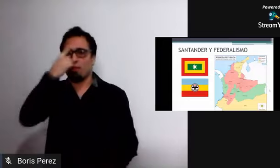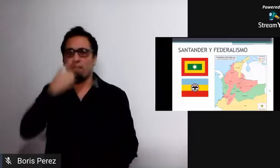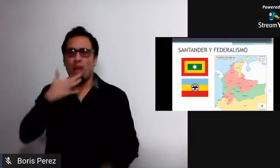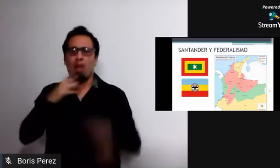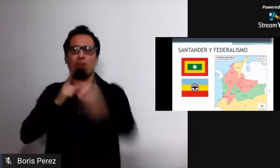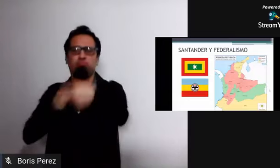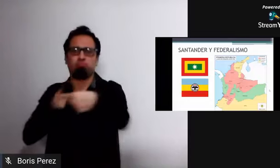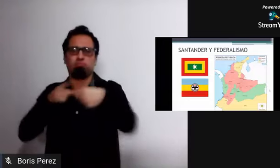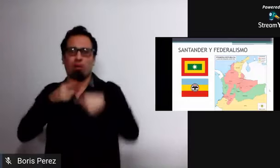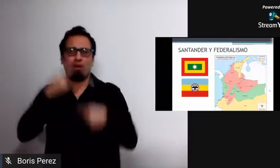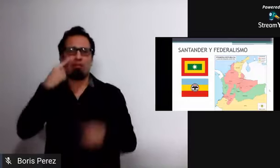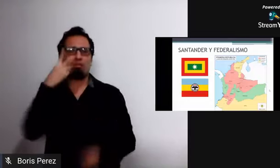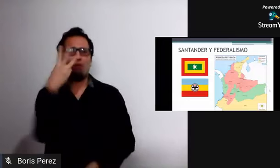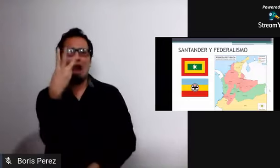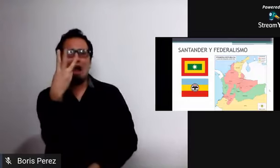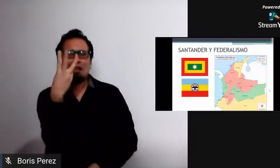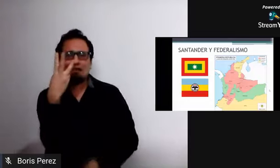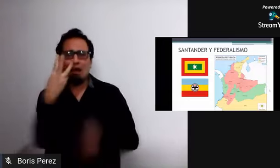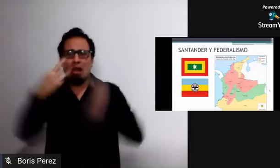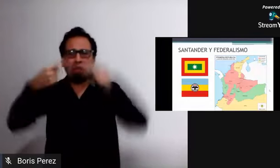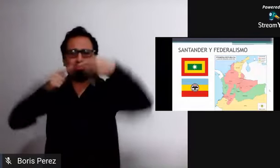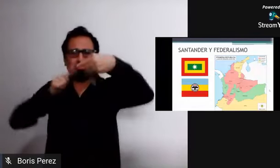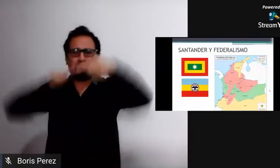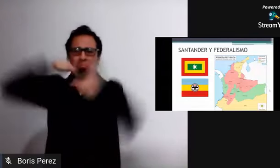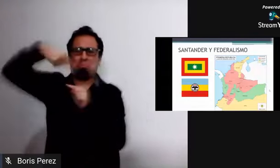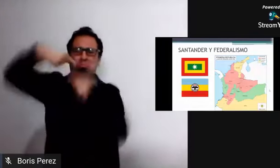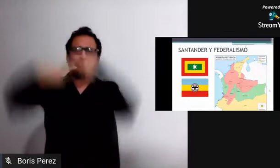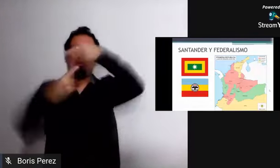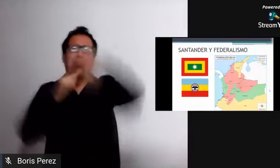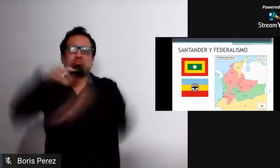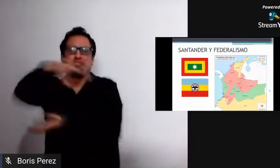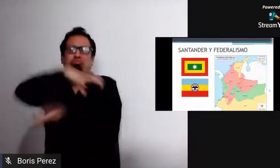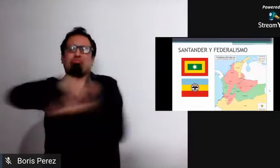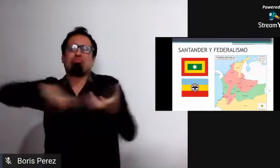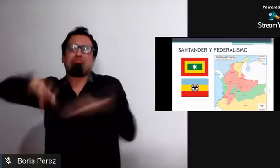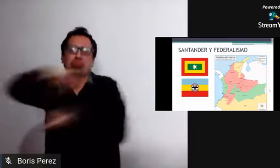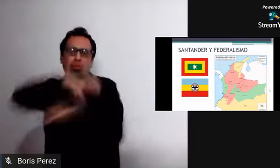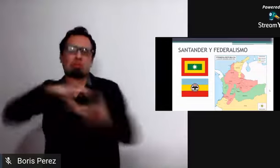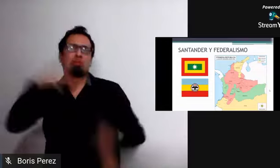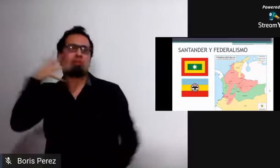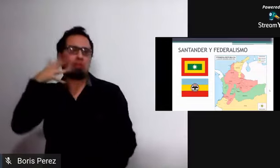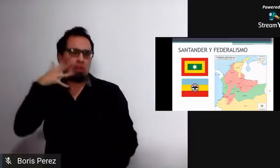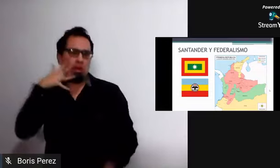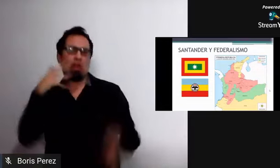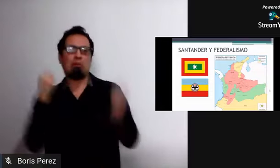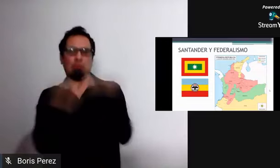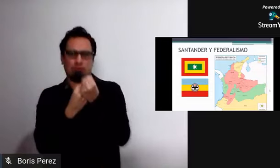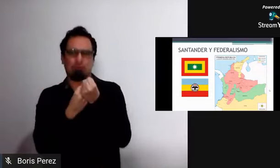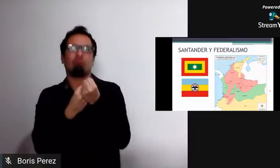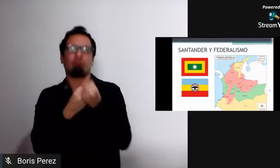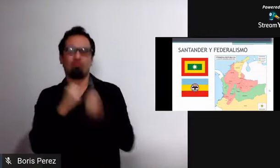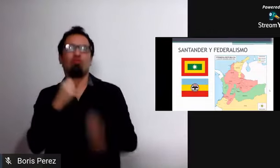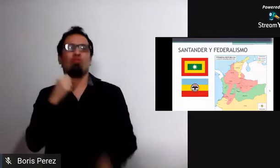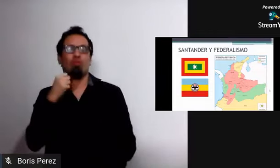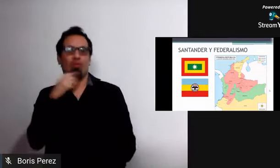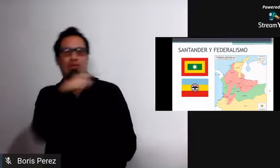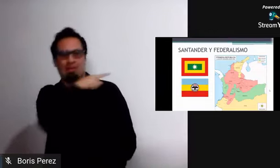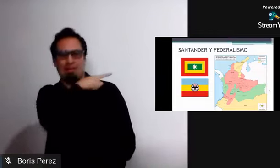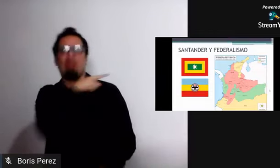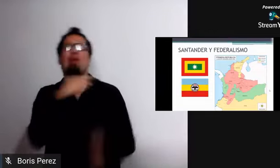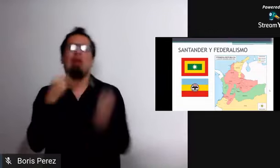de las personas que están sombreadas en el mapa con el color rojo, que es decir, son aquellos que pertenecen al